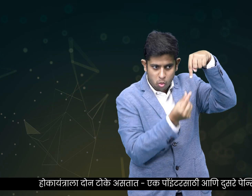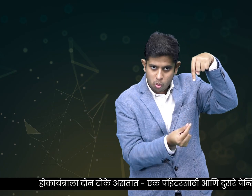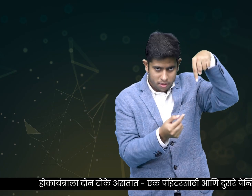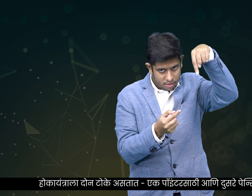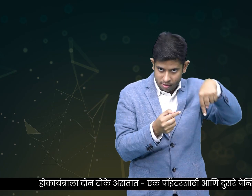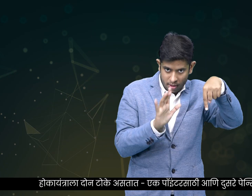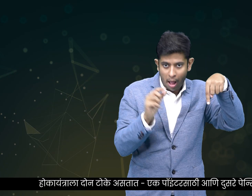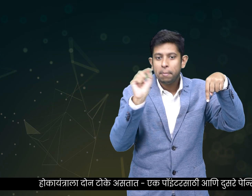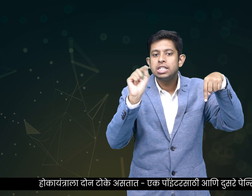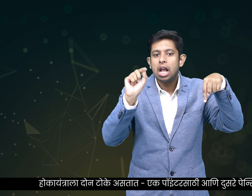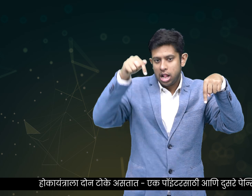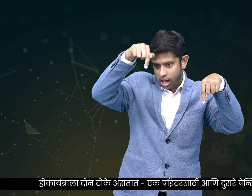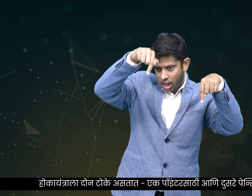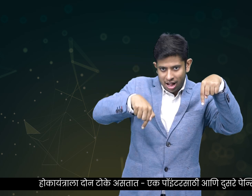पॉइंटरसाठी आणि दुसरे पेन्सिलसाठी.